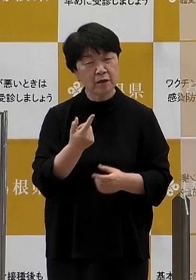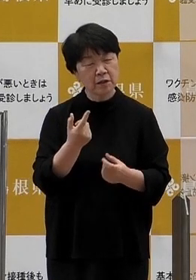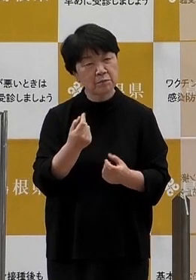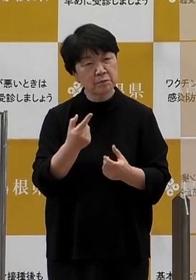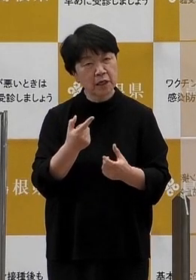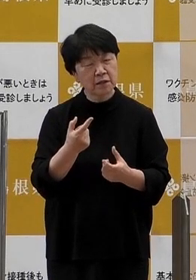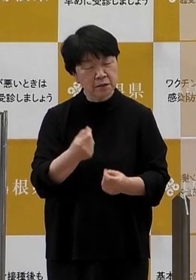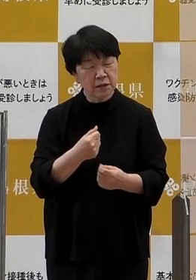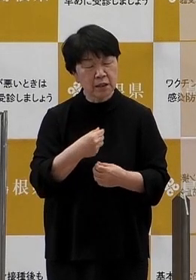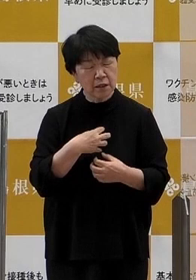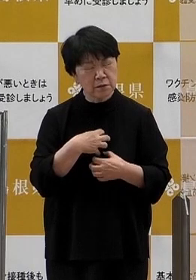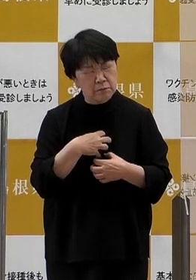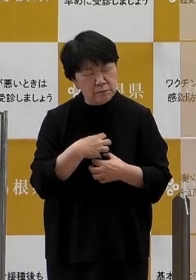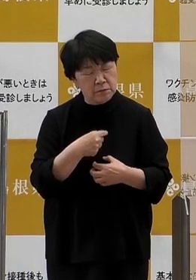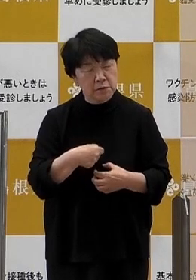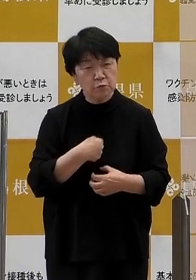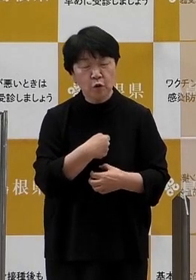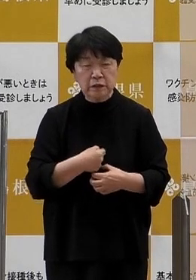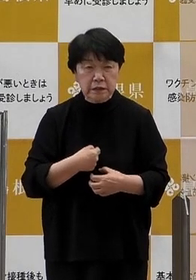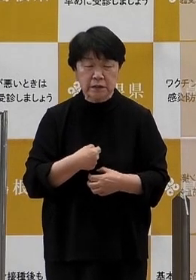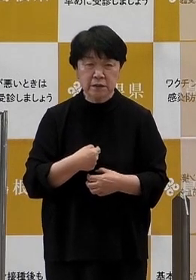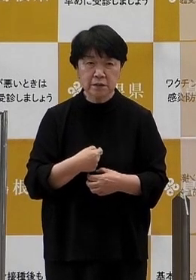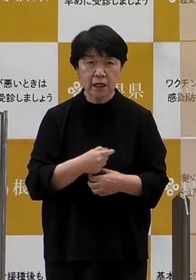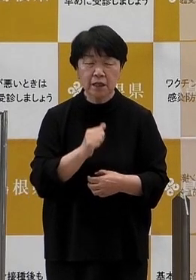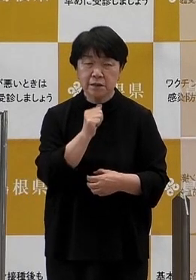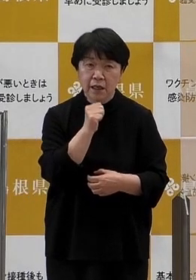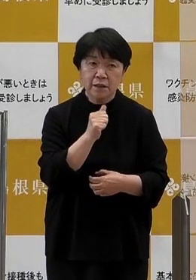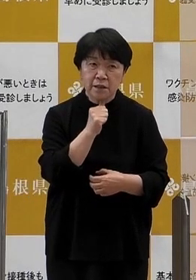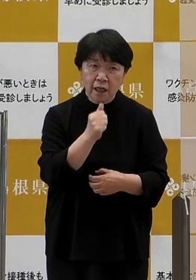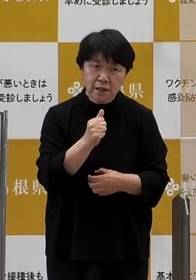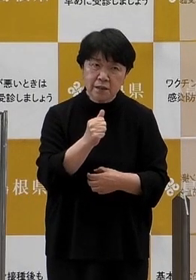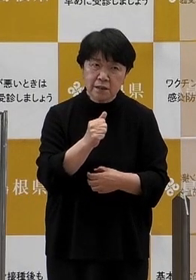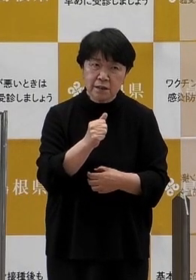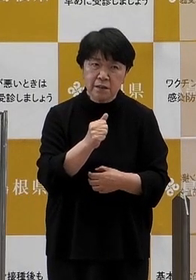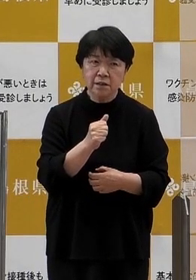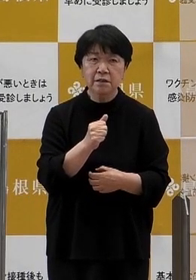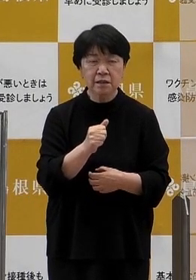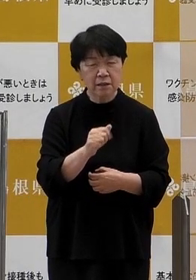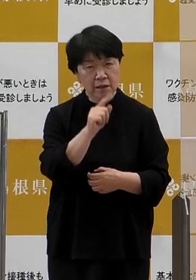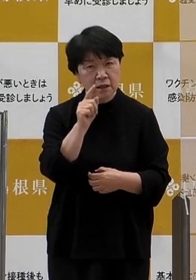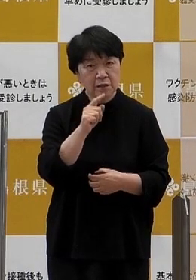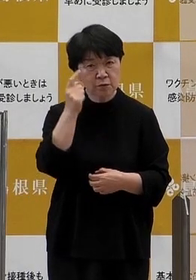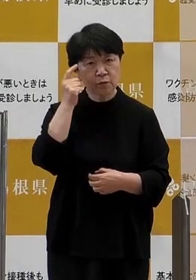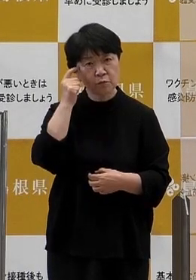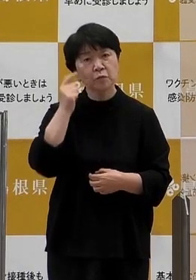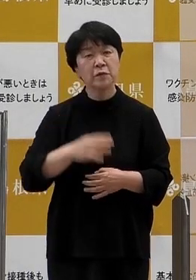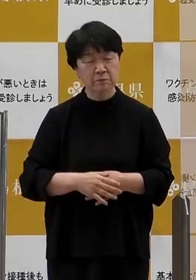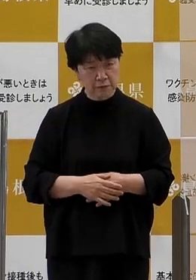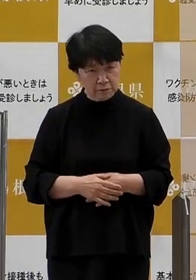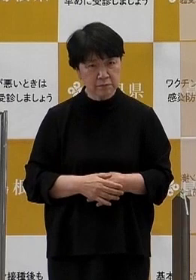グッドアイデアをお持ちか、どっちかじゃないでしょうかね。ただ